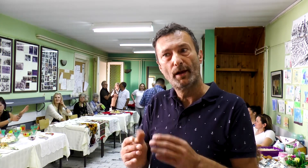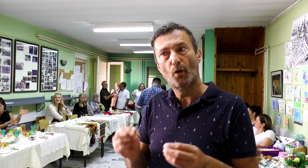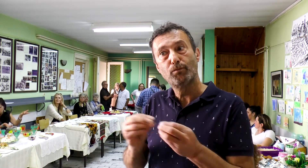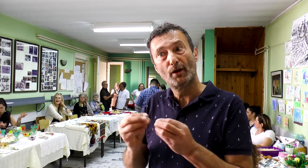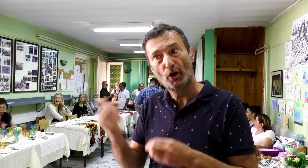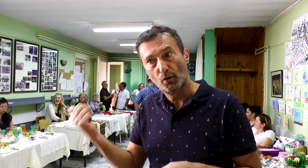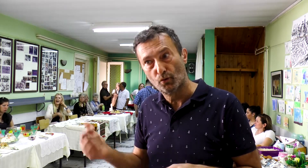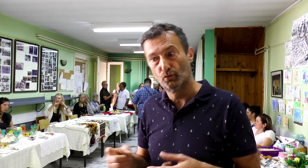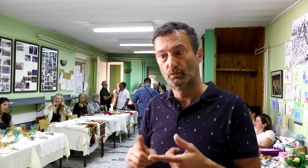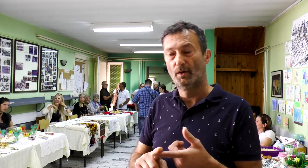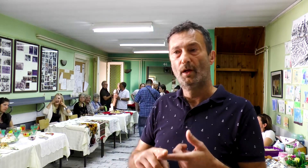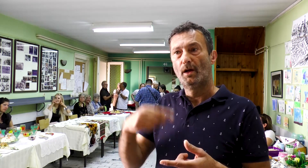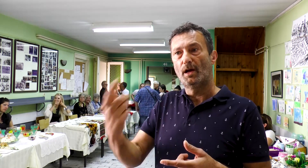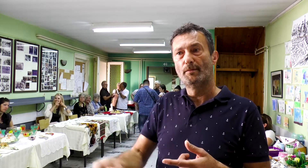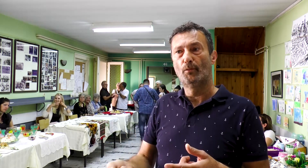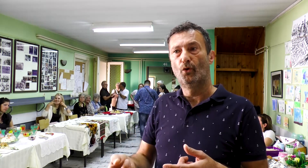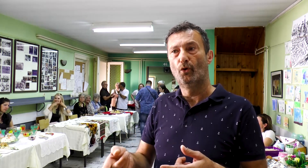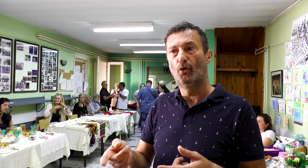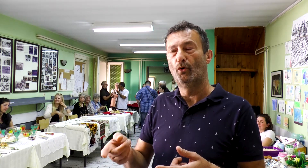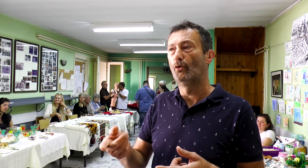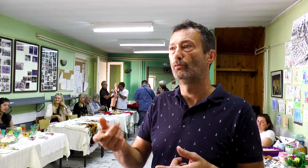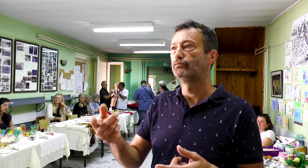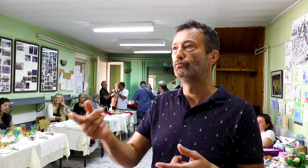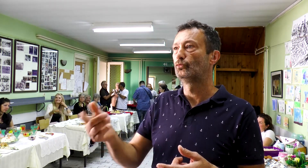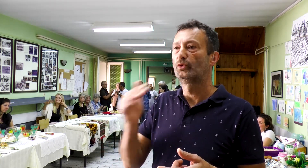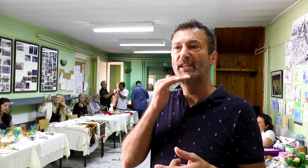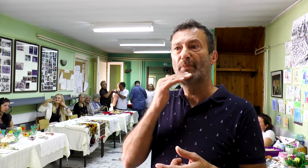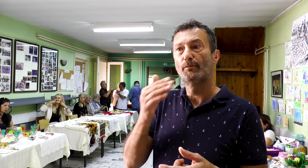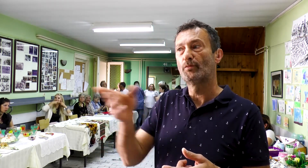neka takmičenja u Bečeju,